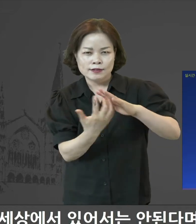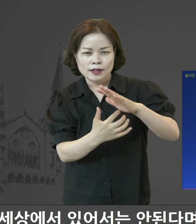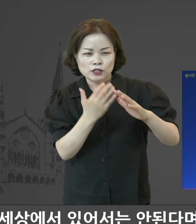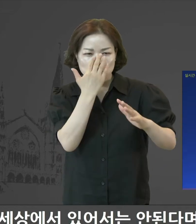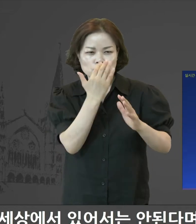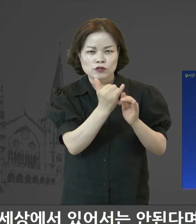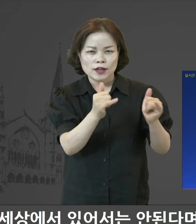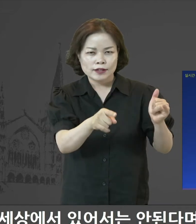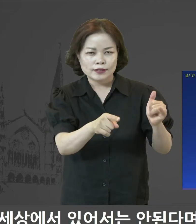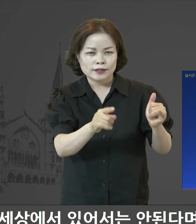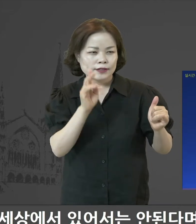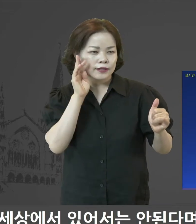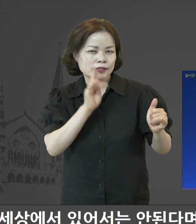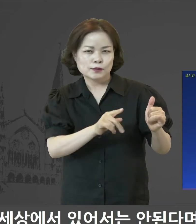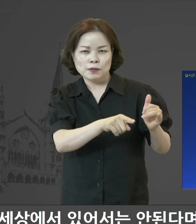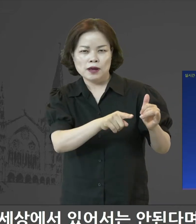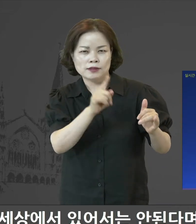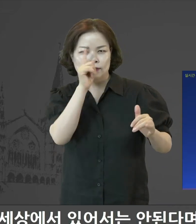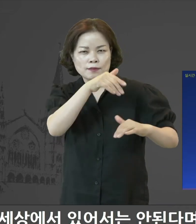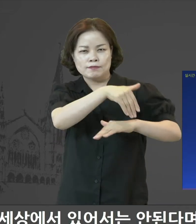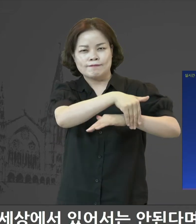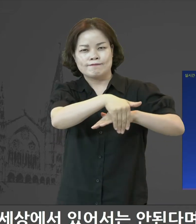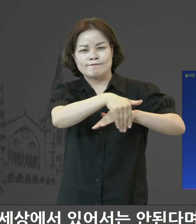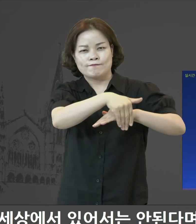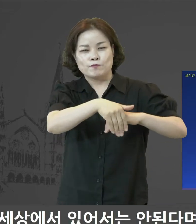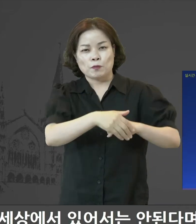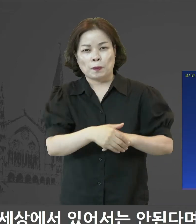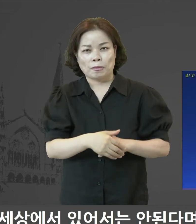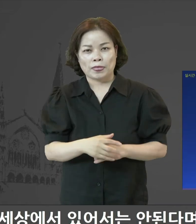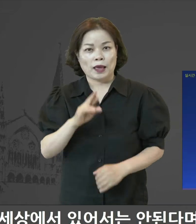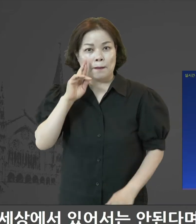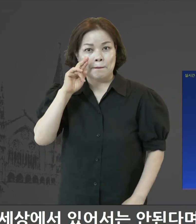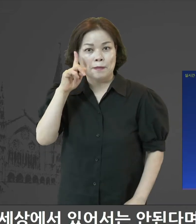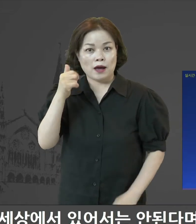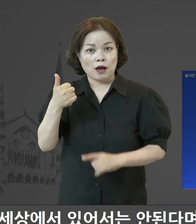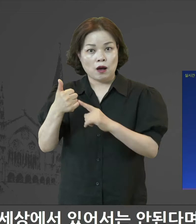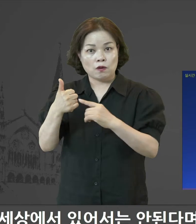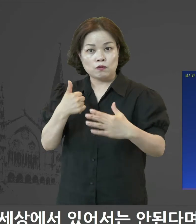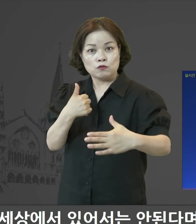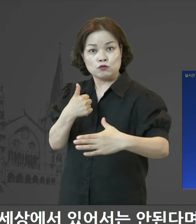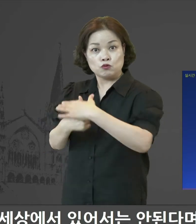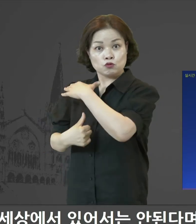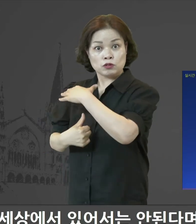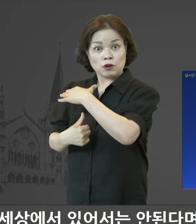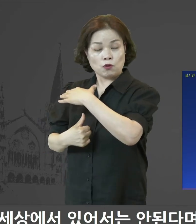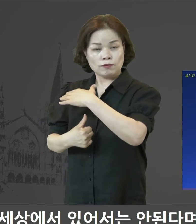유대인의 극단주의자들이 바울을 죽이려고 결심을 하는데,